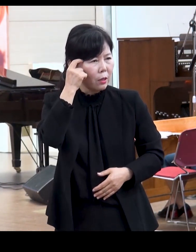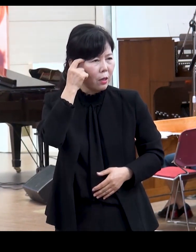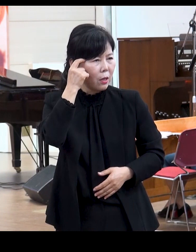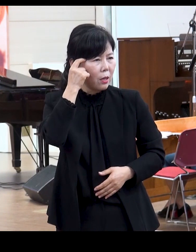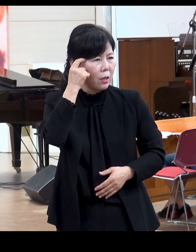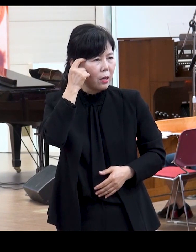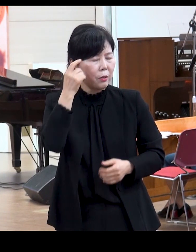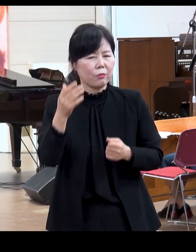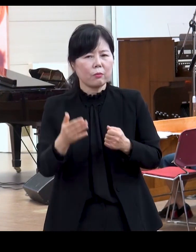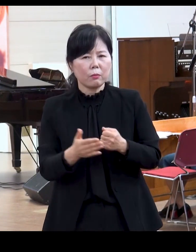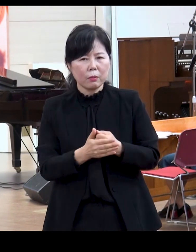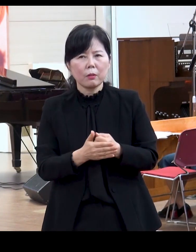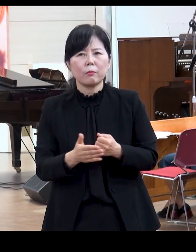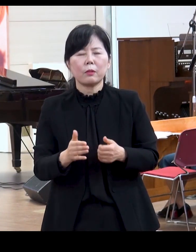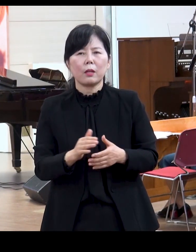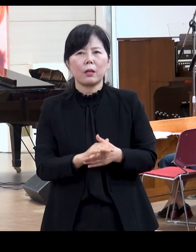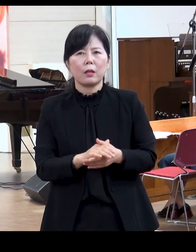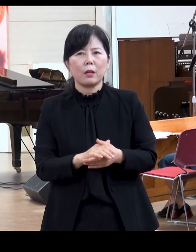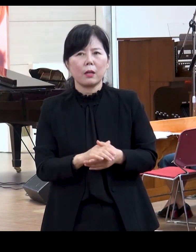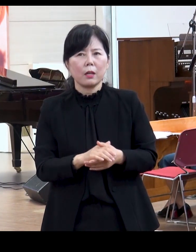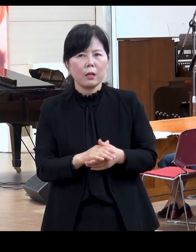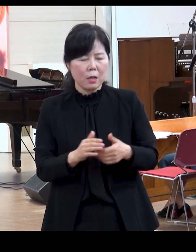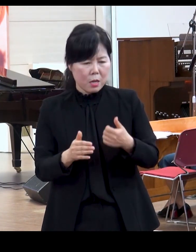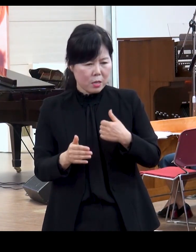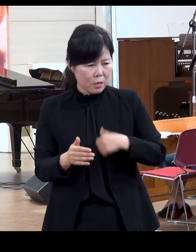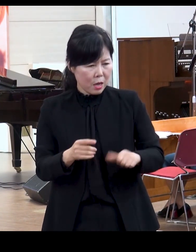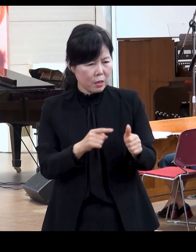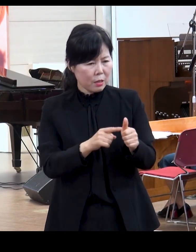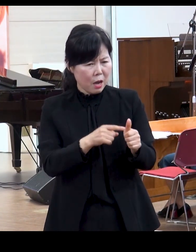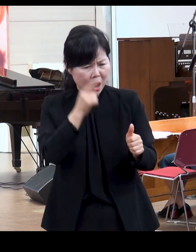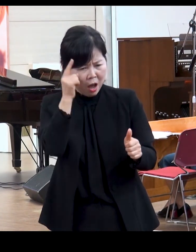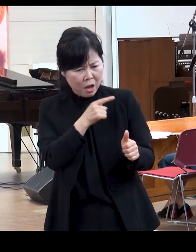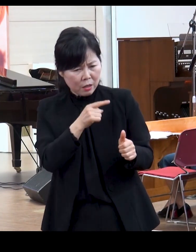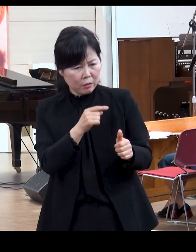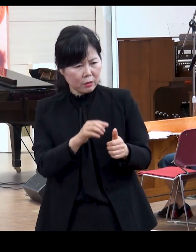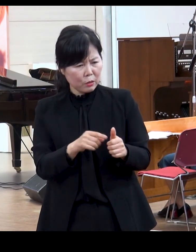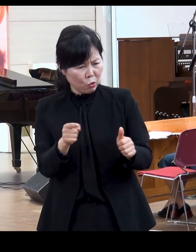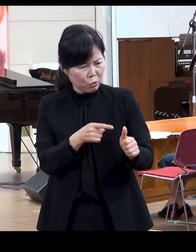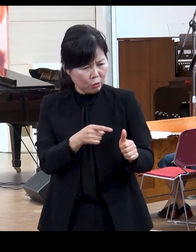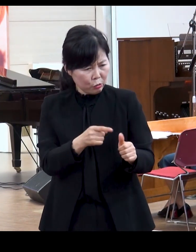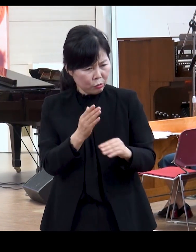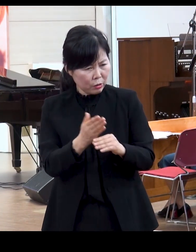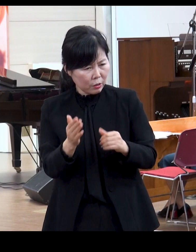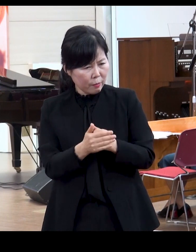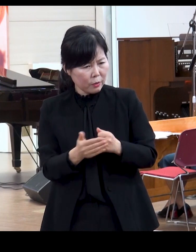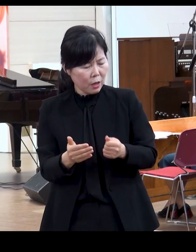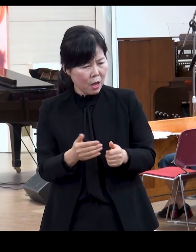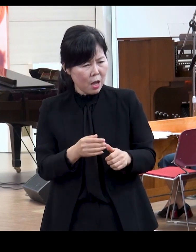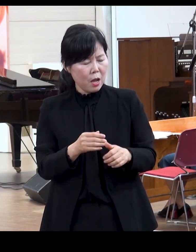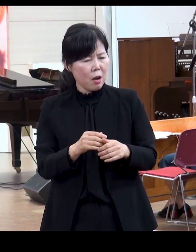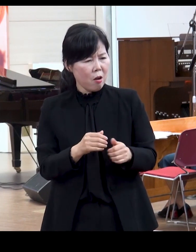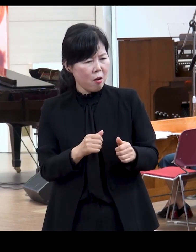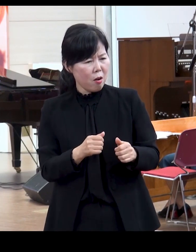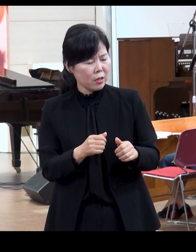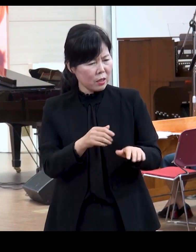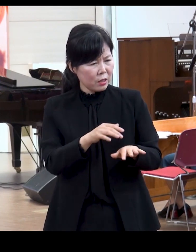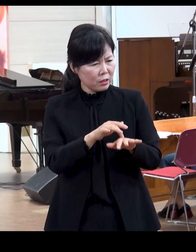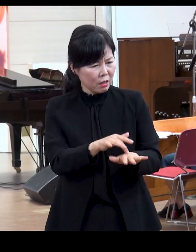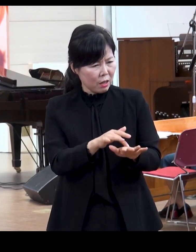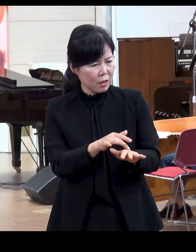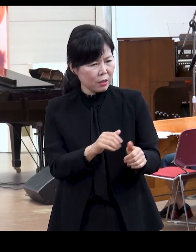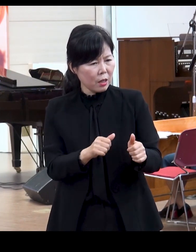갑자기 마음속에서, 그래, 절대로 아들을 저 악한 것한테 빼앗길 수는 없다, 악한 것한테 질 수